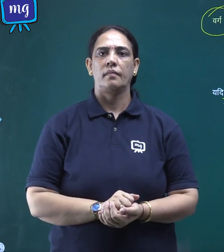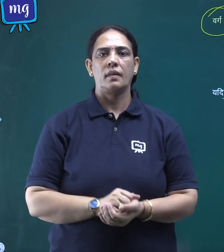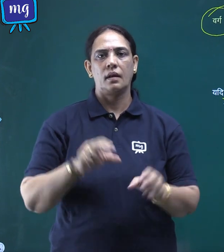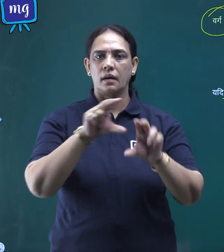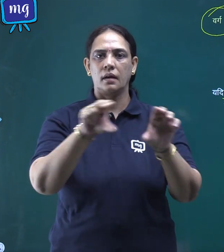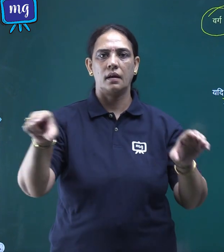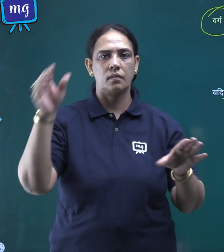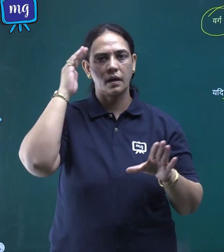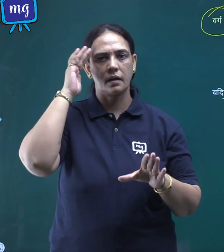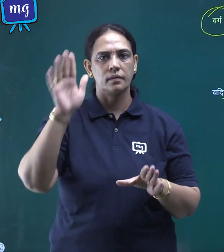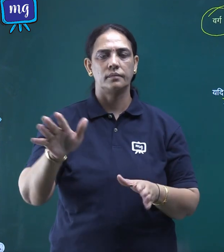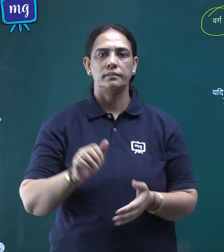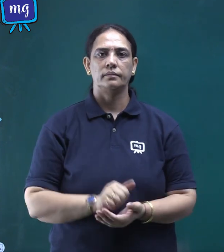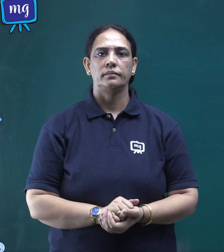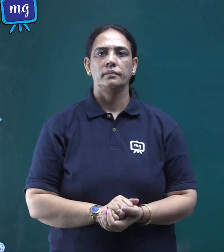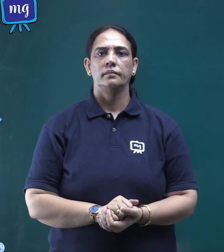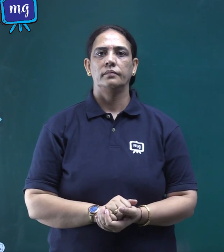समझ आ गया?